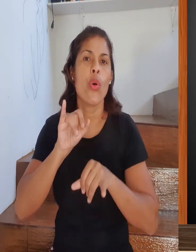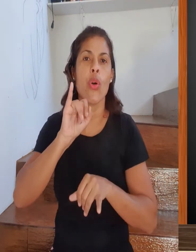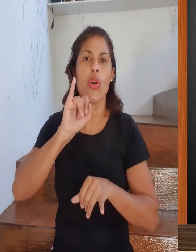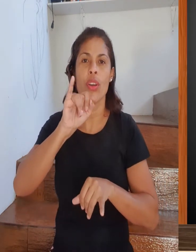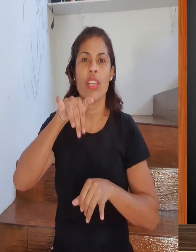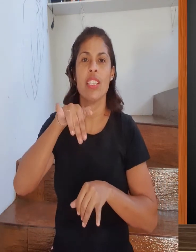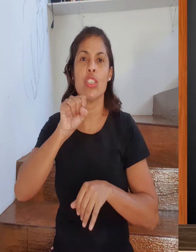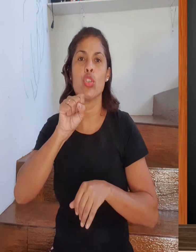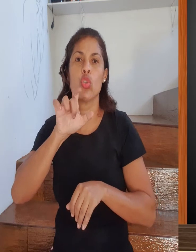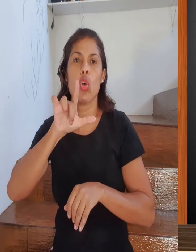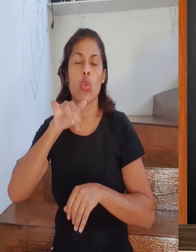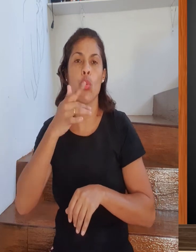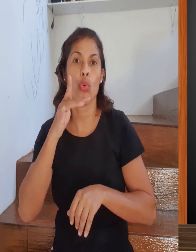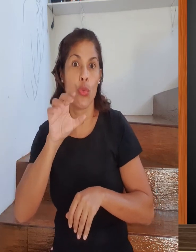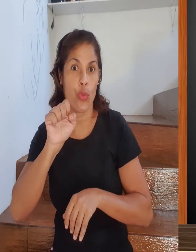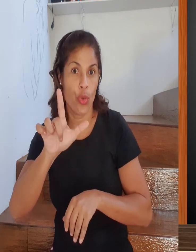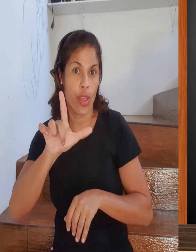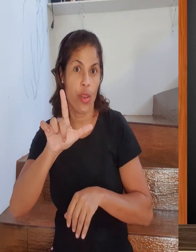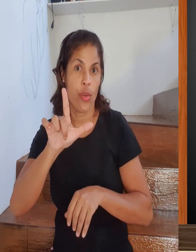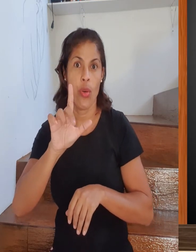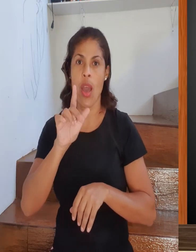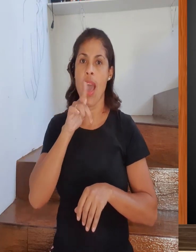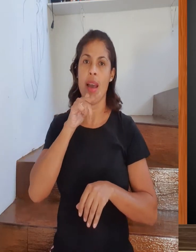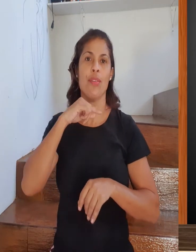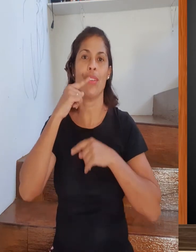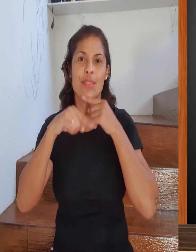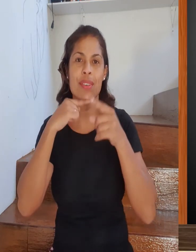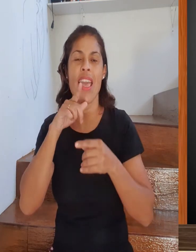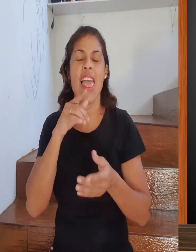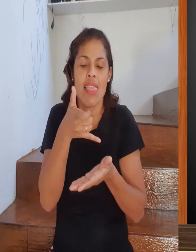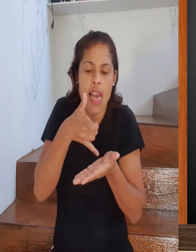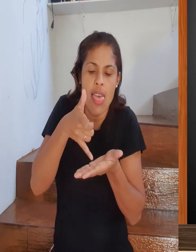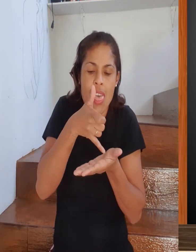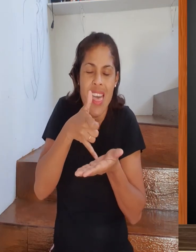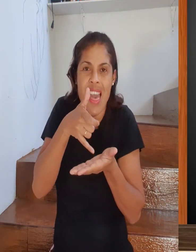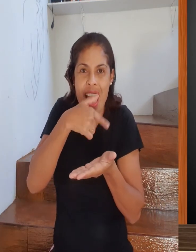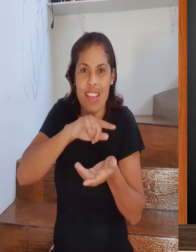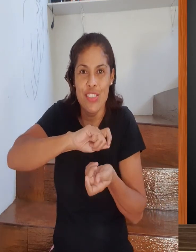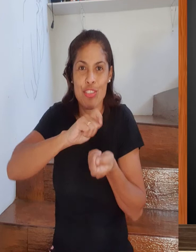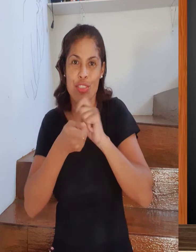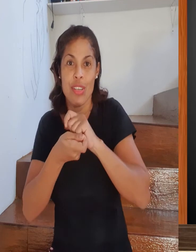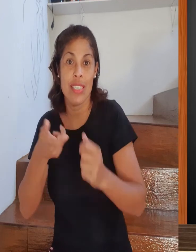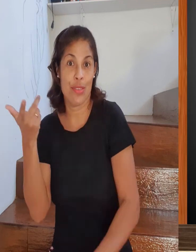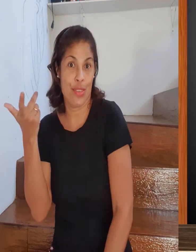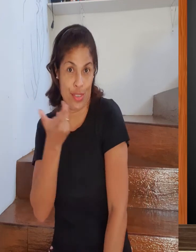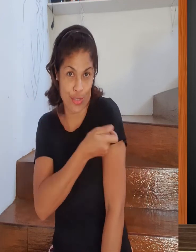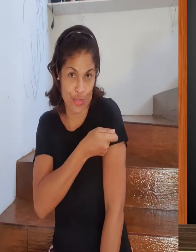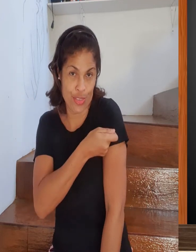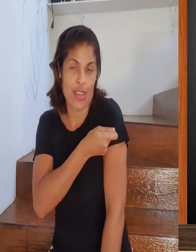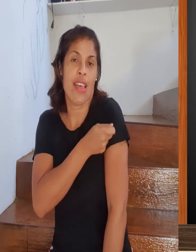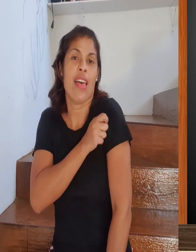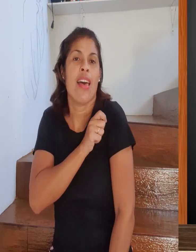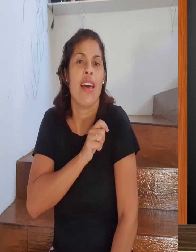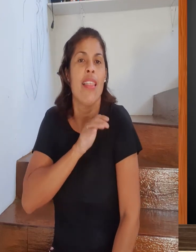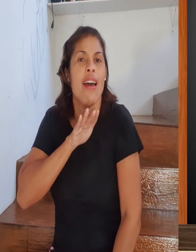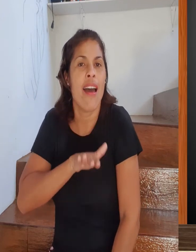substância insolúvel em água, ou seja, mais lipofílica. Assim, quando administrada